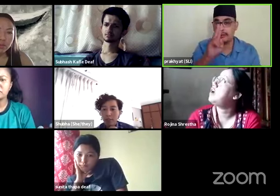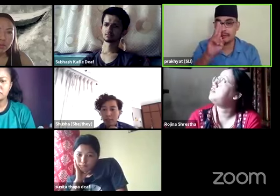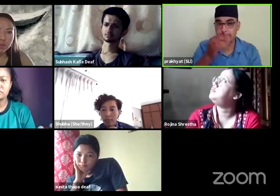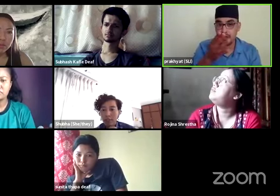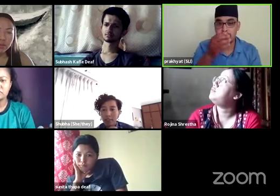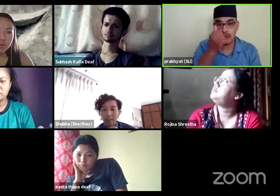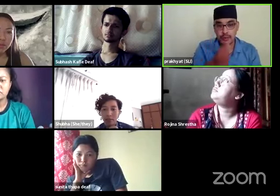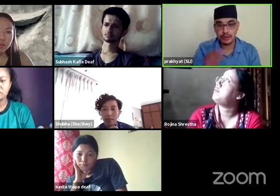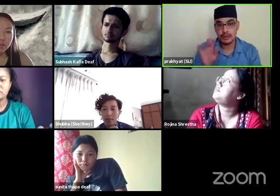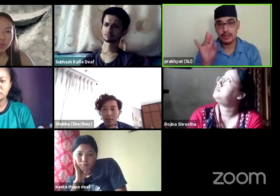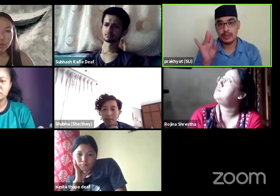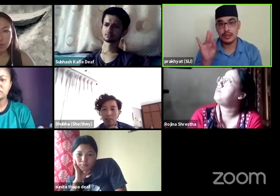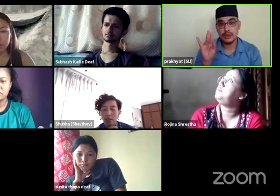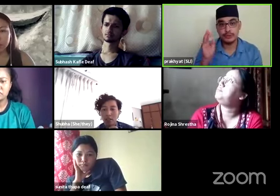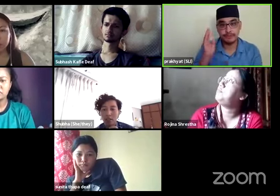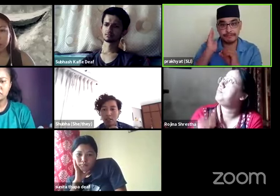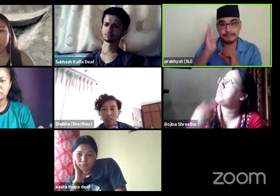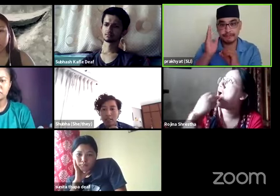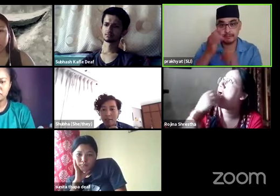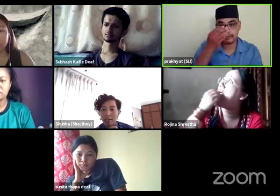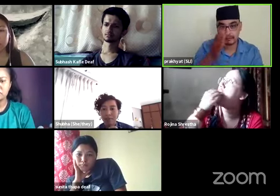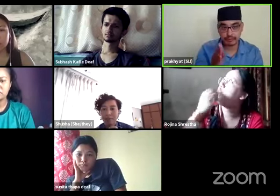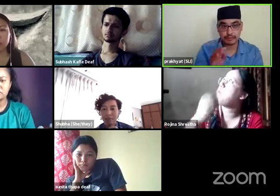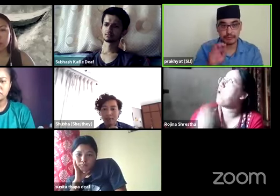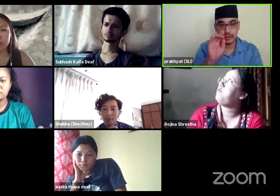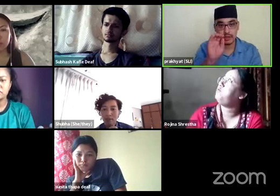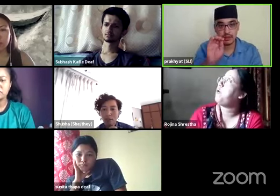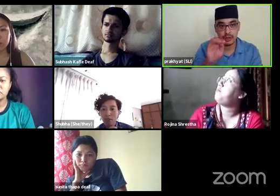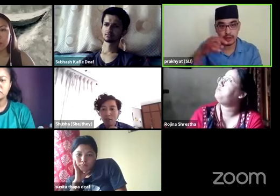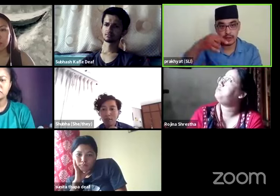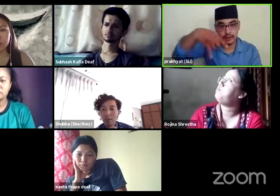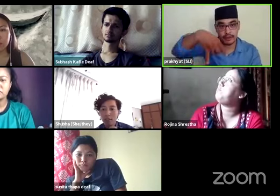हाम्रो थर्ड स्पिकर हुनुहुन्छ सफल लामा.